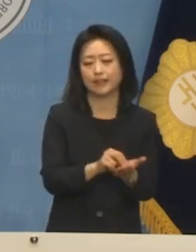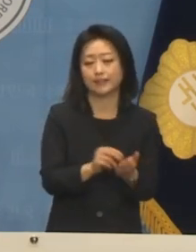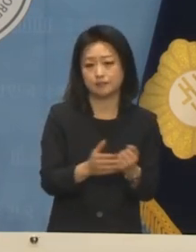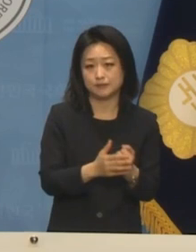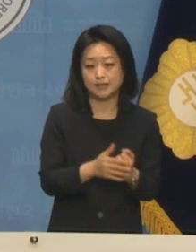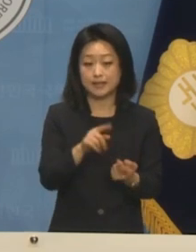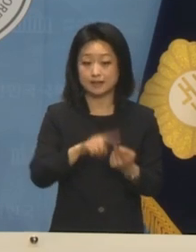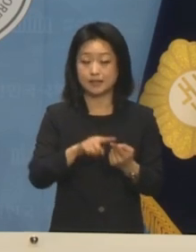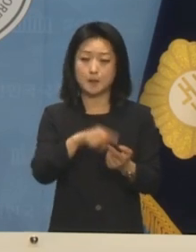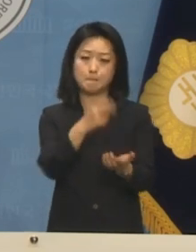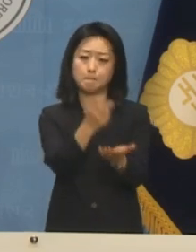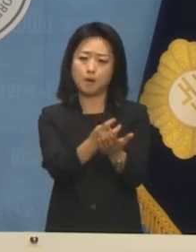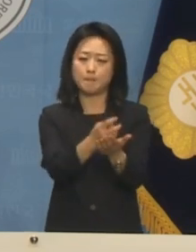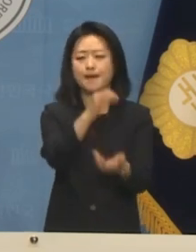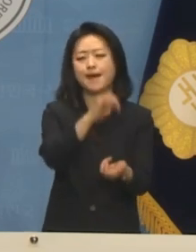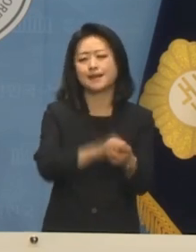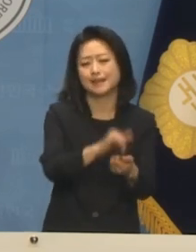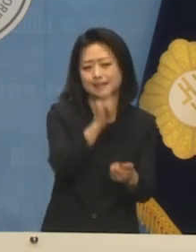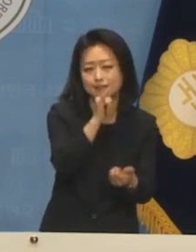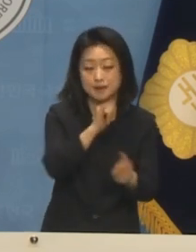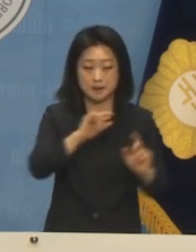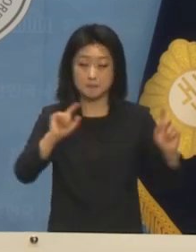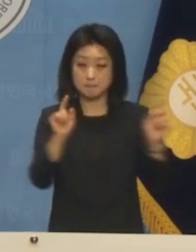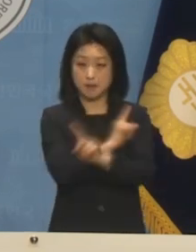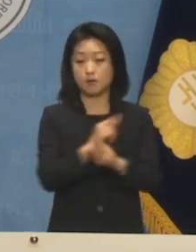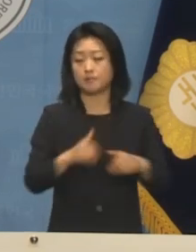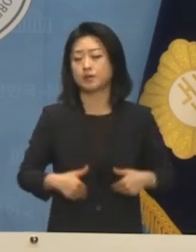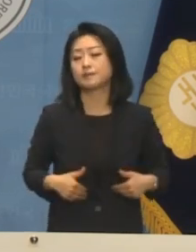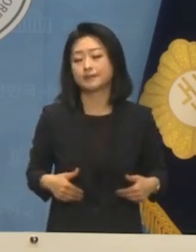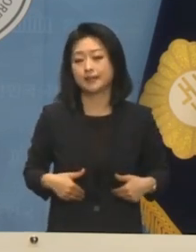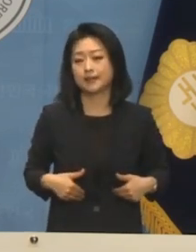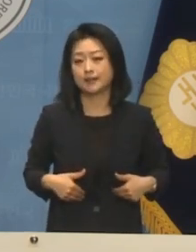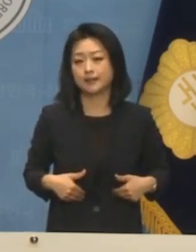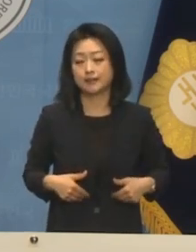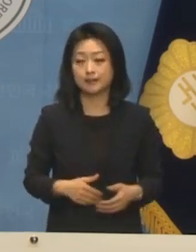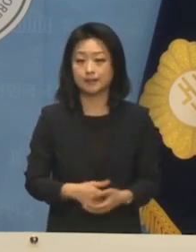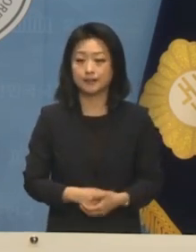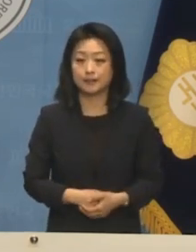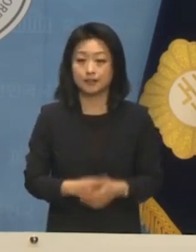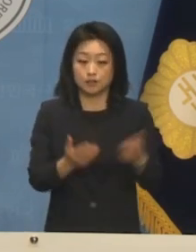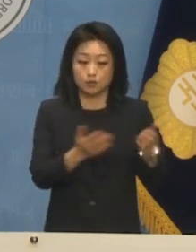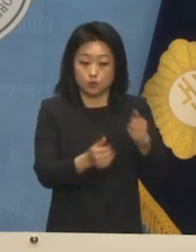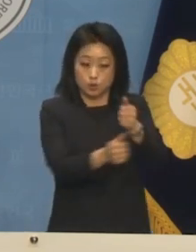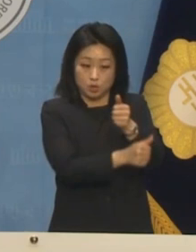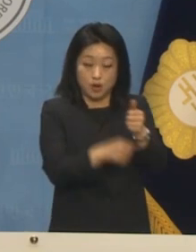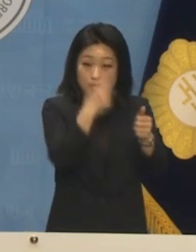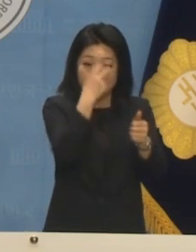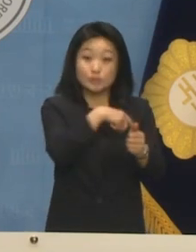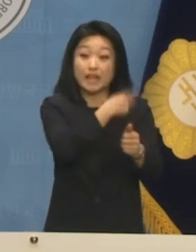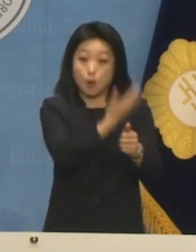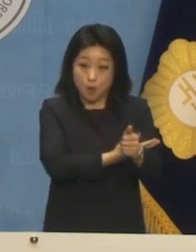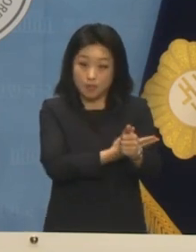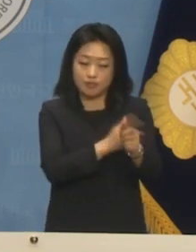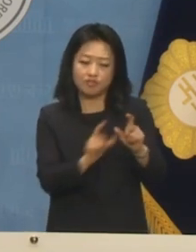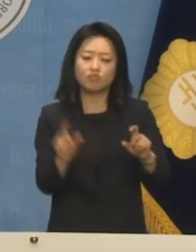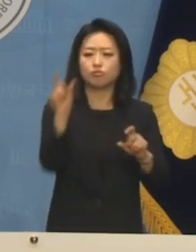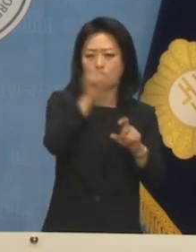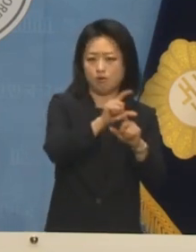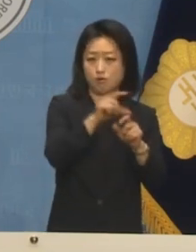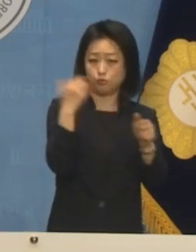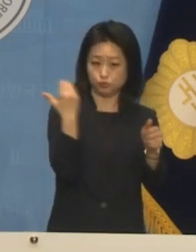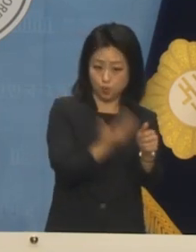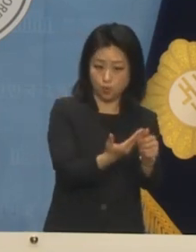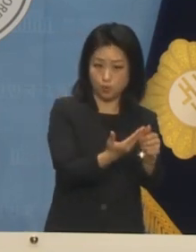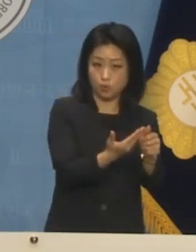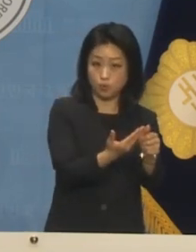이러한 제도를 보다 확실하게 하기 위해서는 노동위원회 조사권을 강화해야 됨에도 불구하고